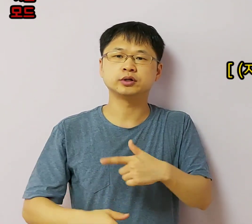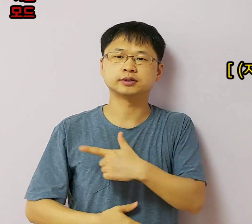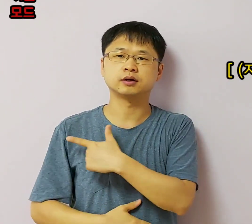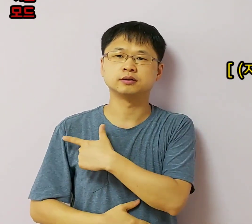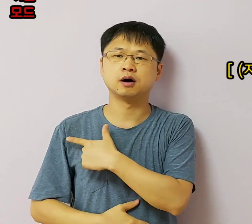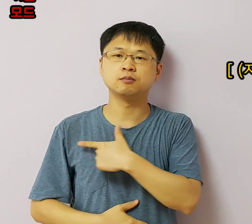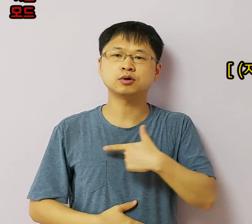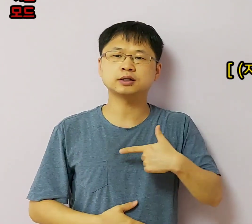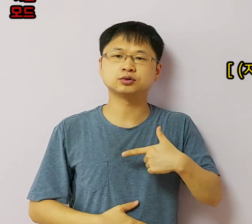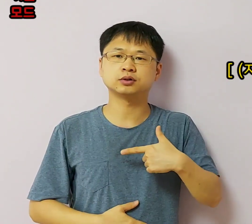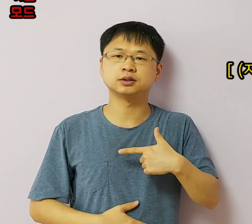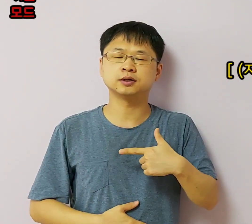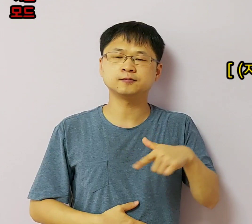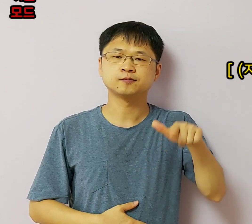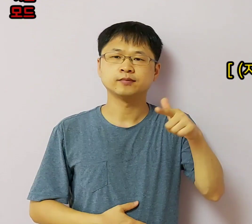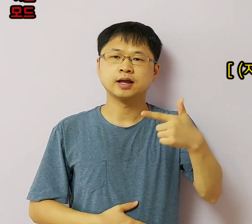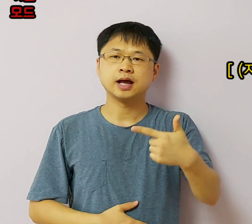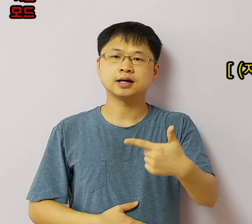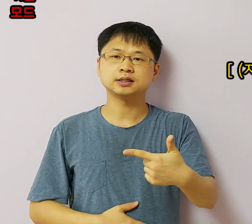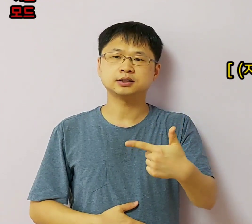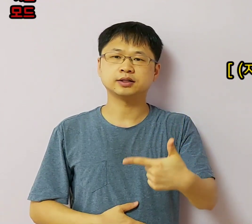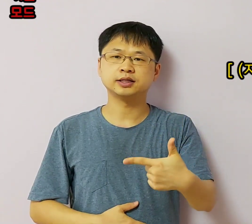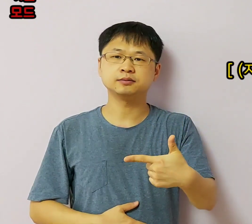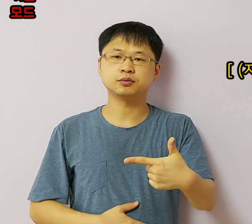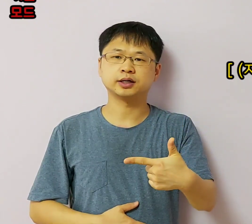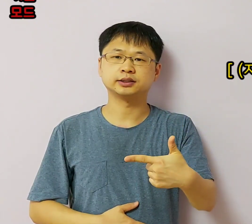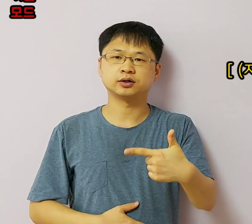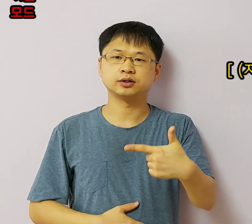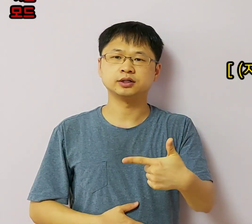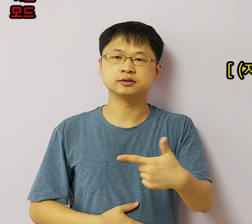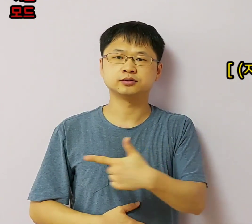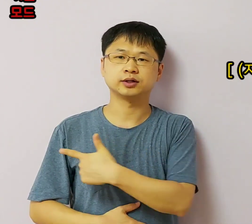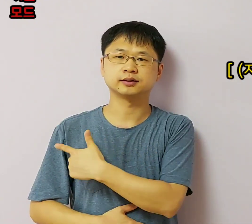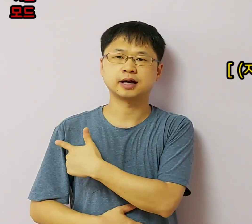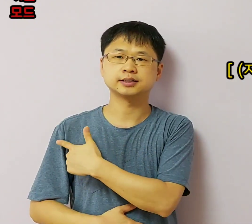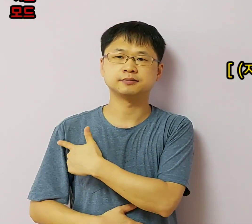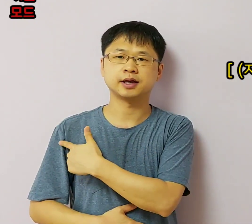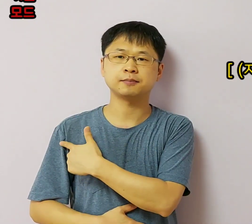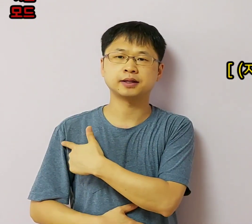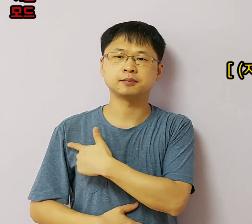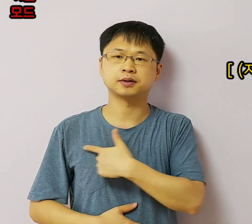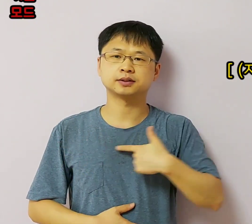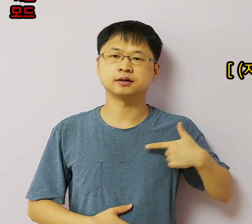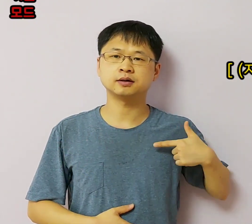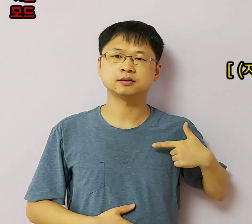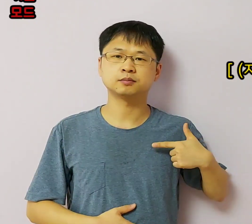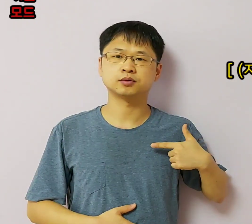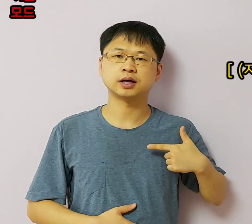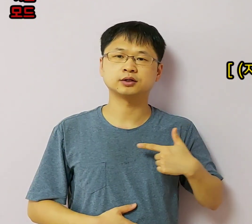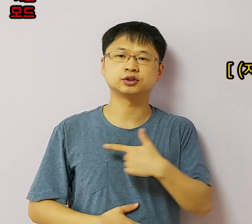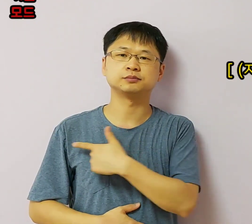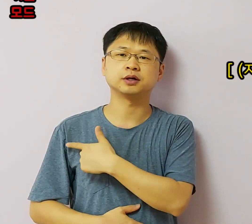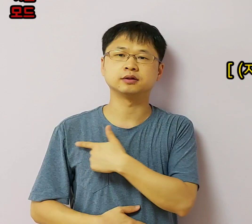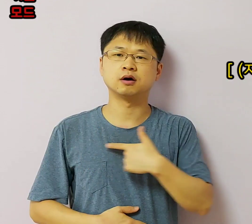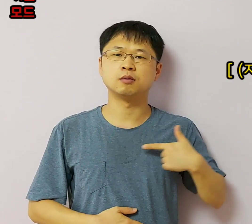그리워서. 너무라는 수어는 한 글자 니은 모양이죠. 니은으로 해서 가슴에 반대편에서 옆으로 당겨주시면